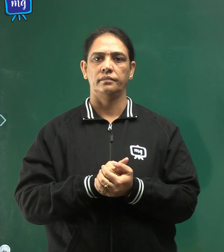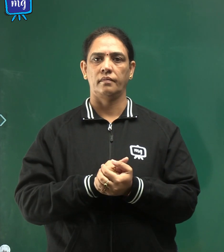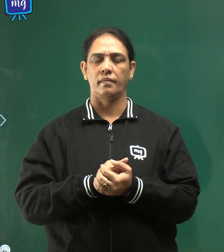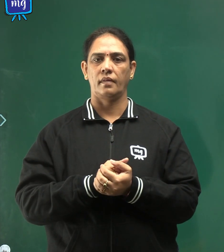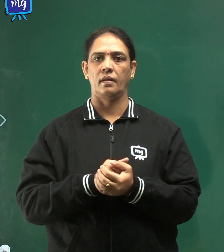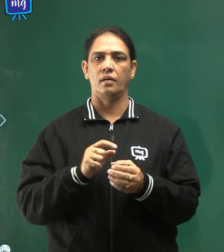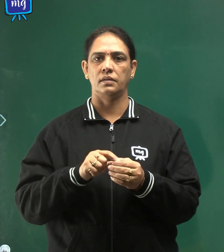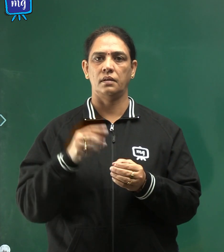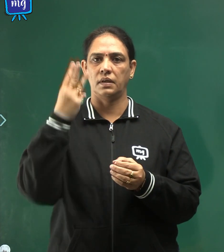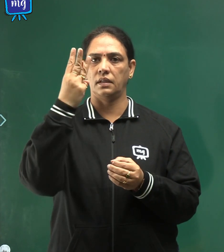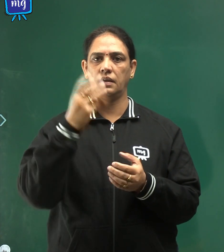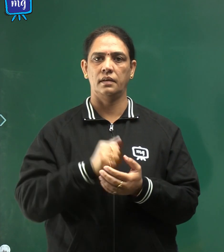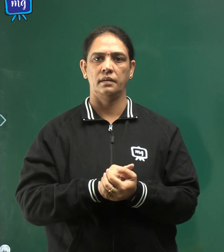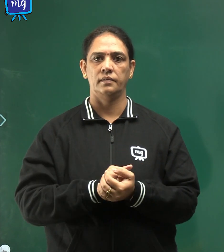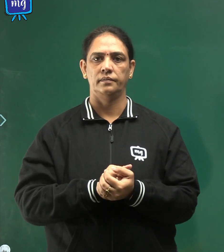प्रश्न 3,